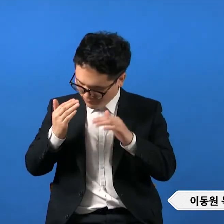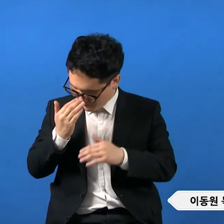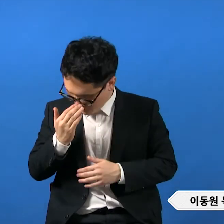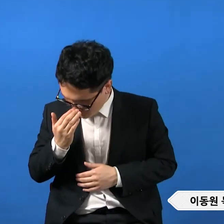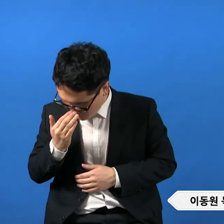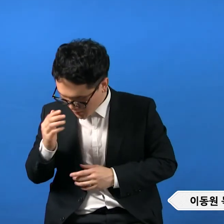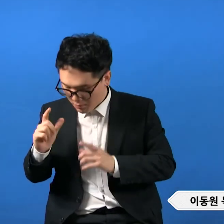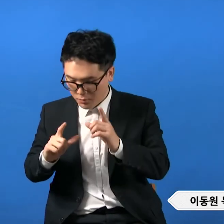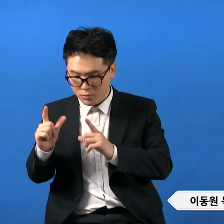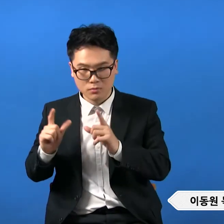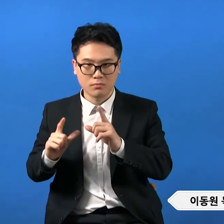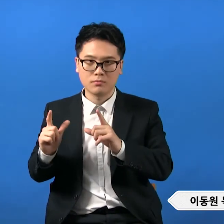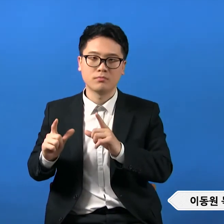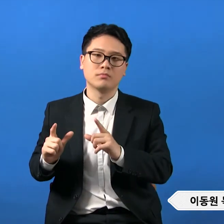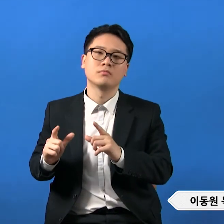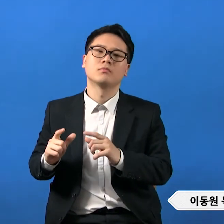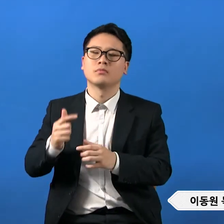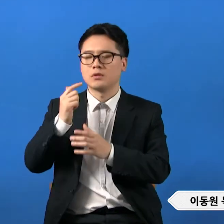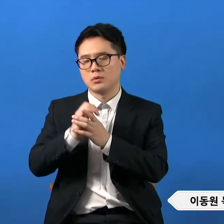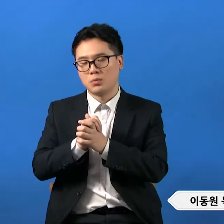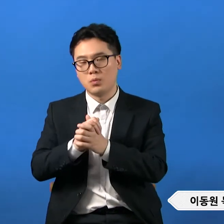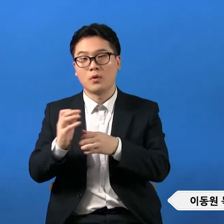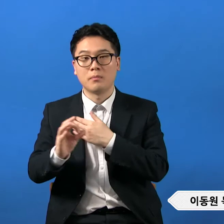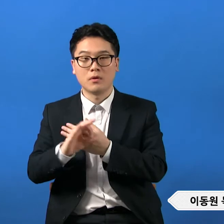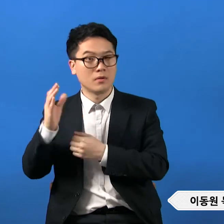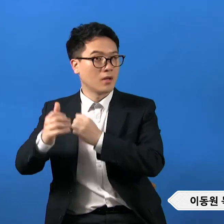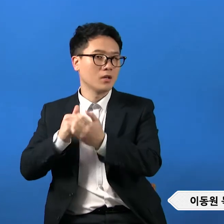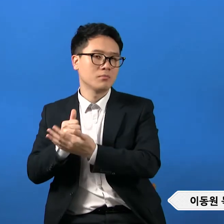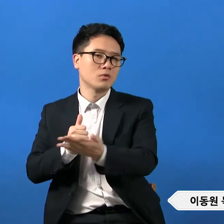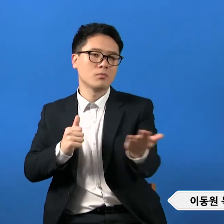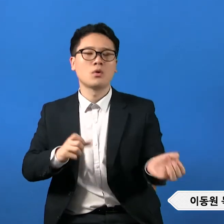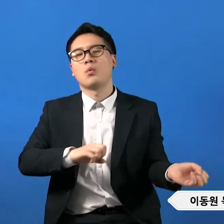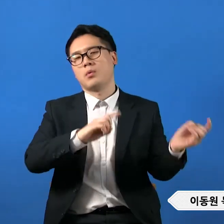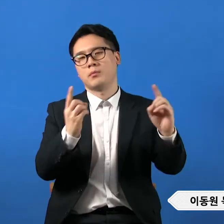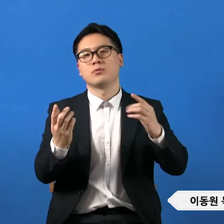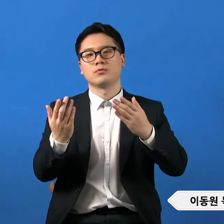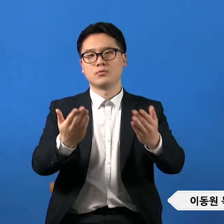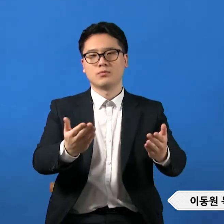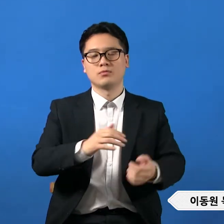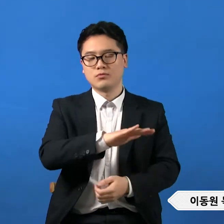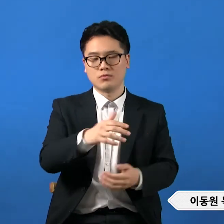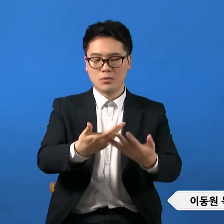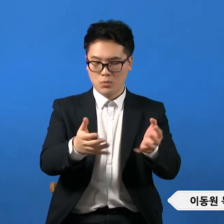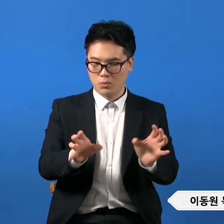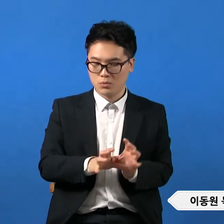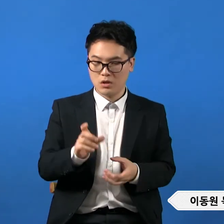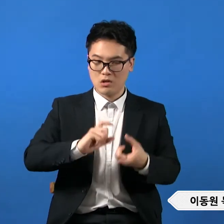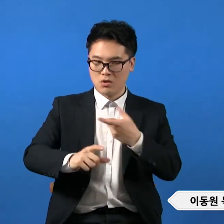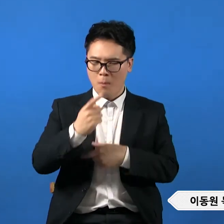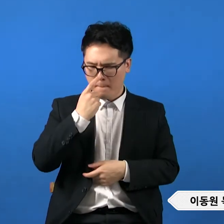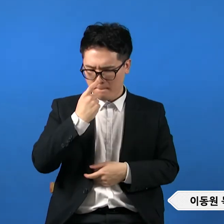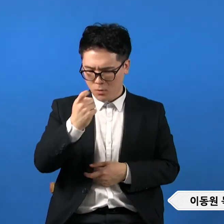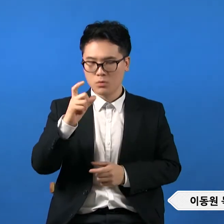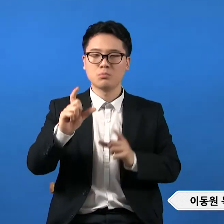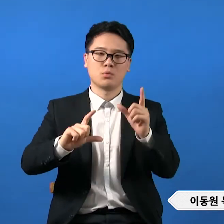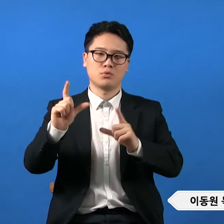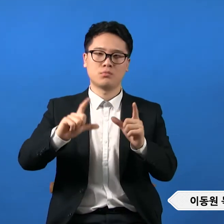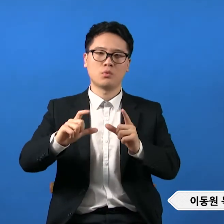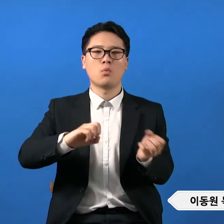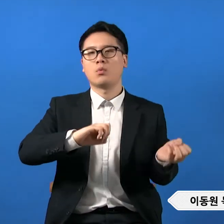하나님이 못하시겠습니까? 그분은 우리의 공동체를 더 멋진 모습으로 회복시켜 주실 것을